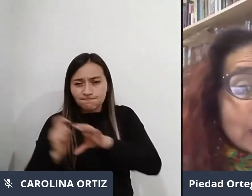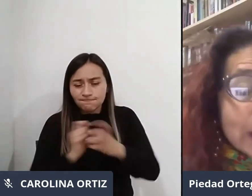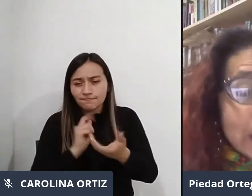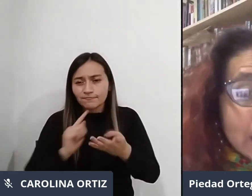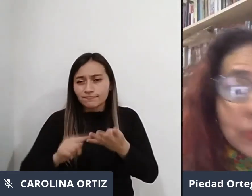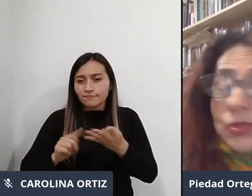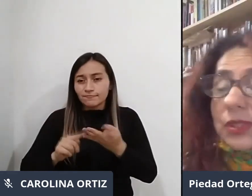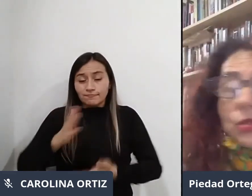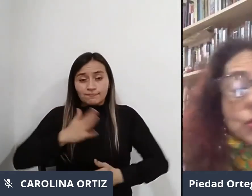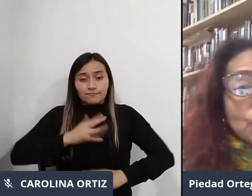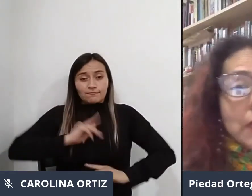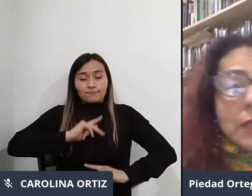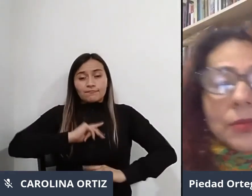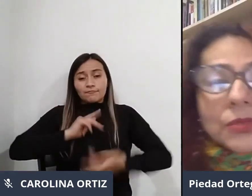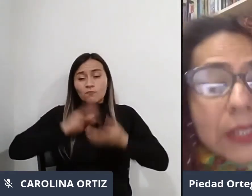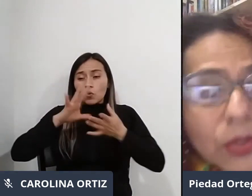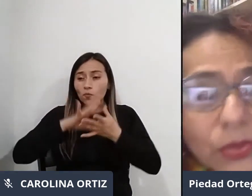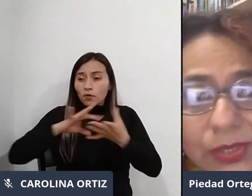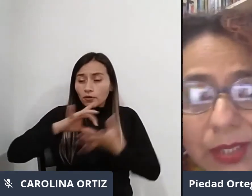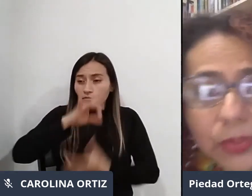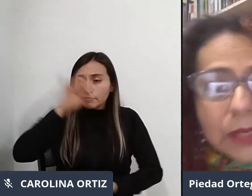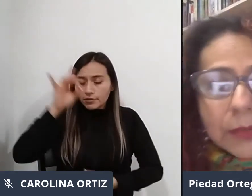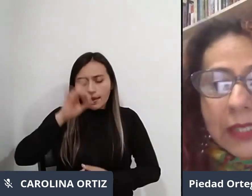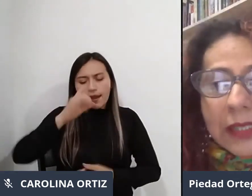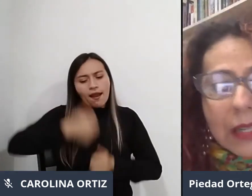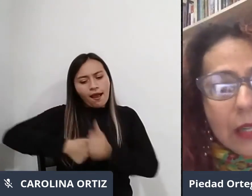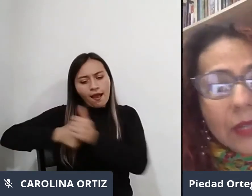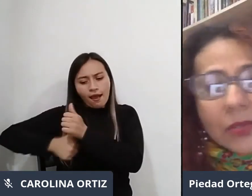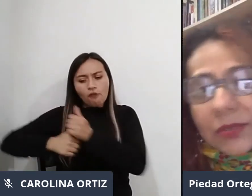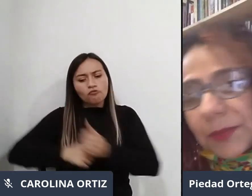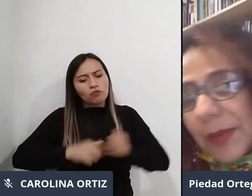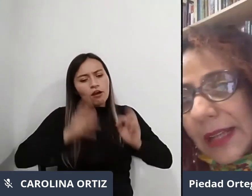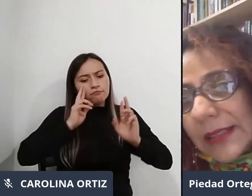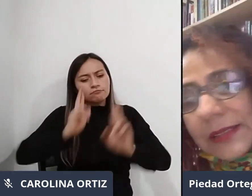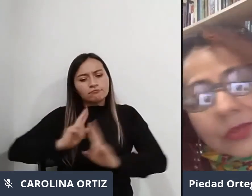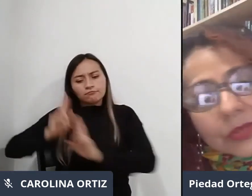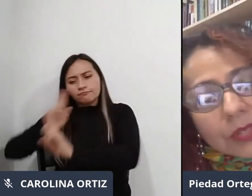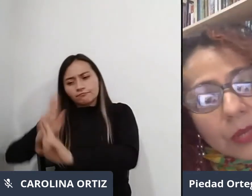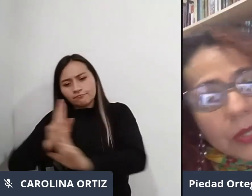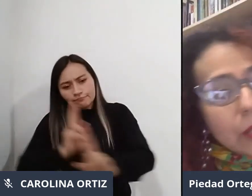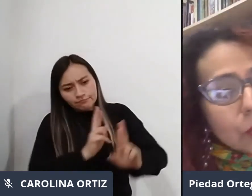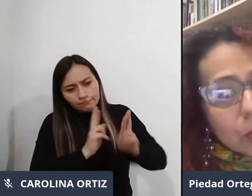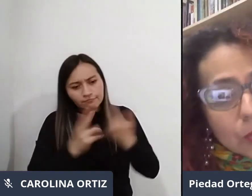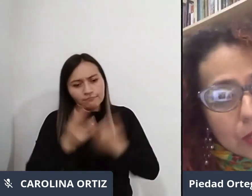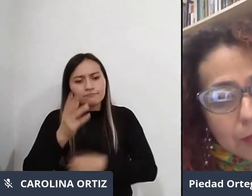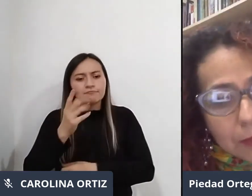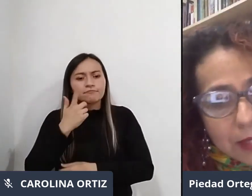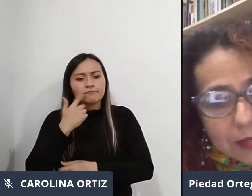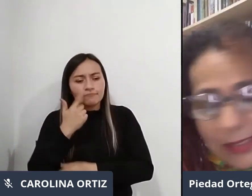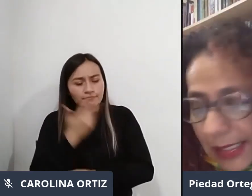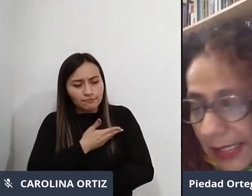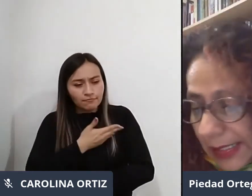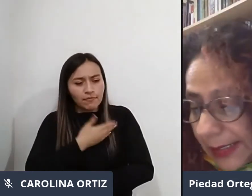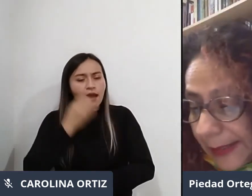una tenemos y construimos y reconocemos también en nuestros padres, en nuestros abuelos, en nuestras mamás,